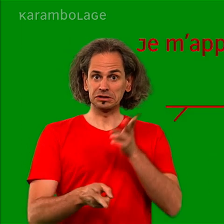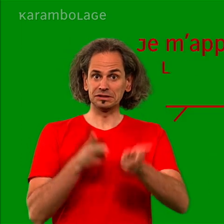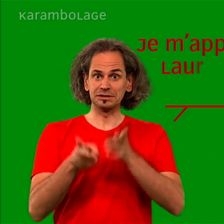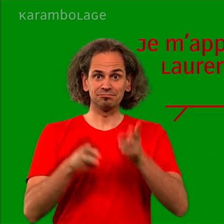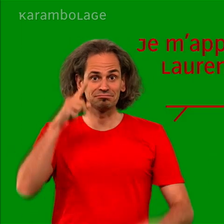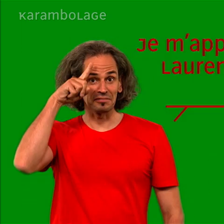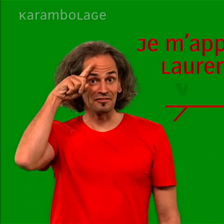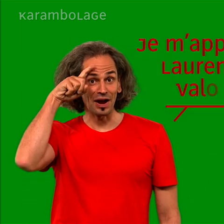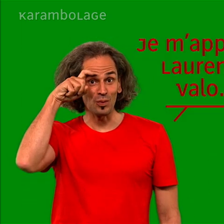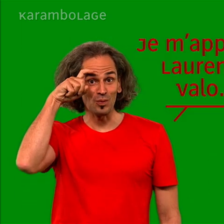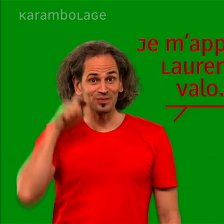Ich heisse Laurent Vallaud.